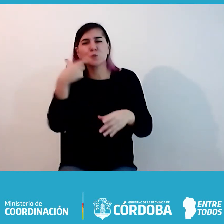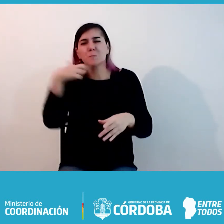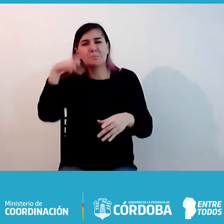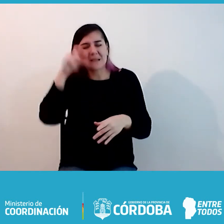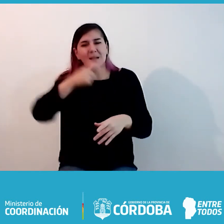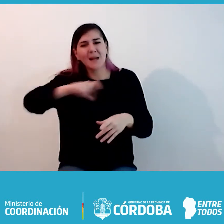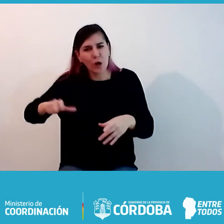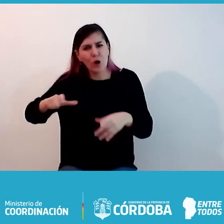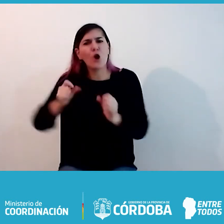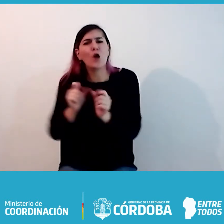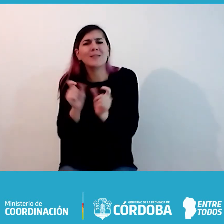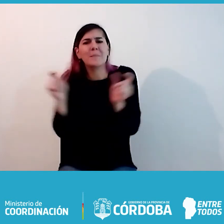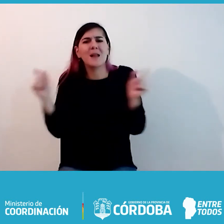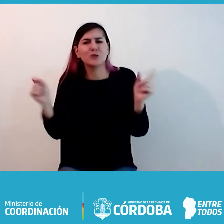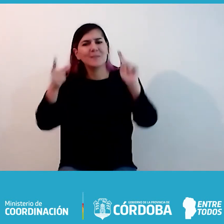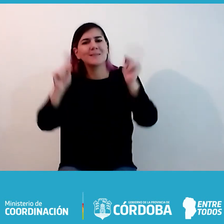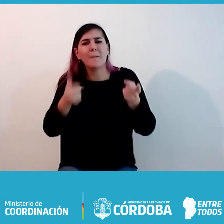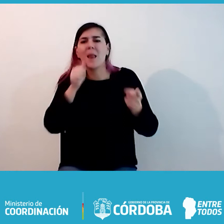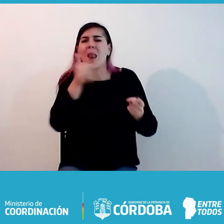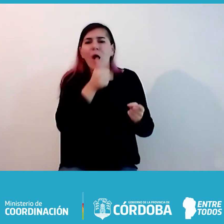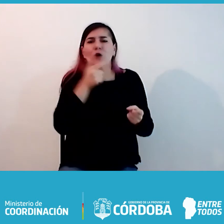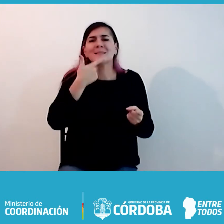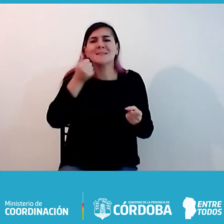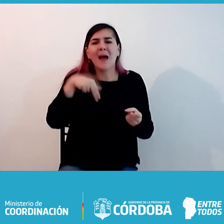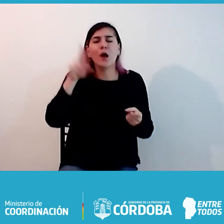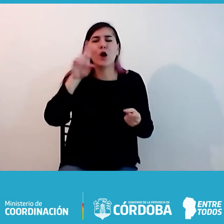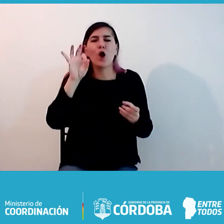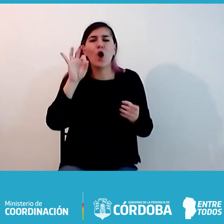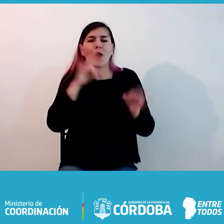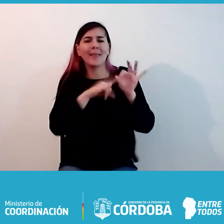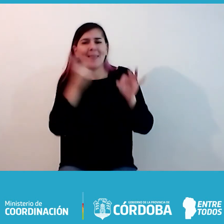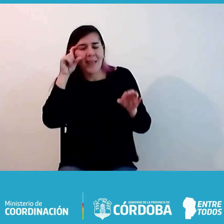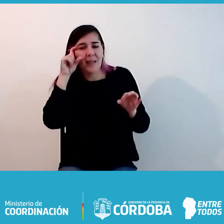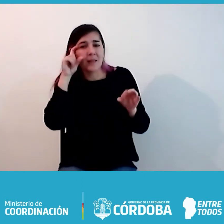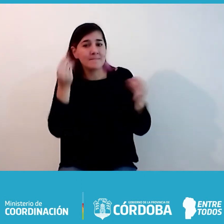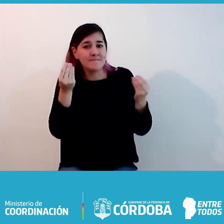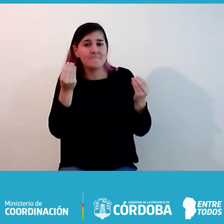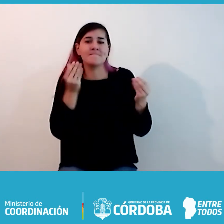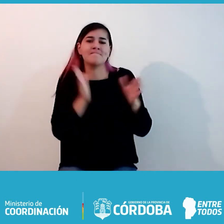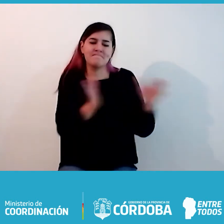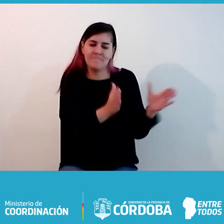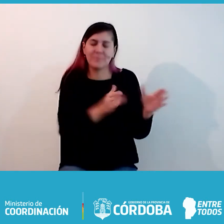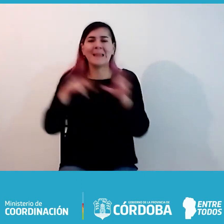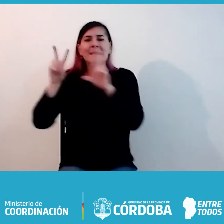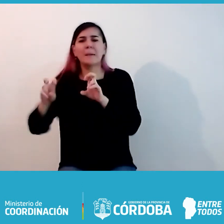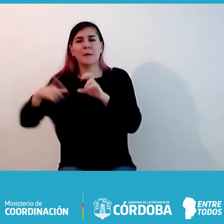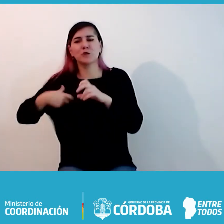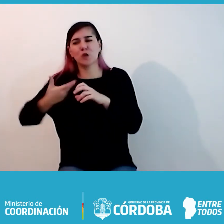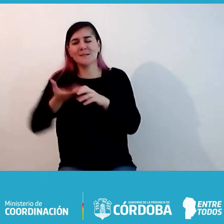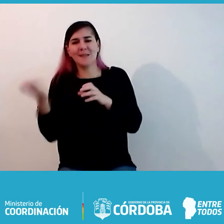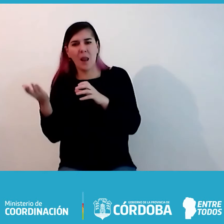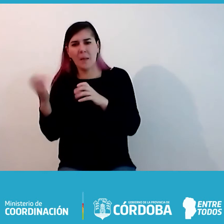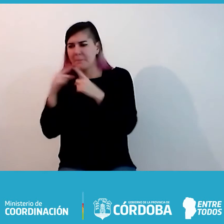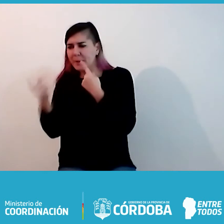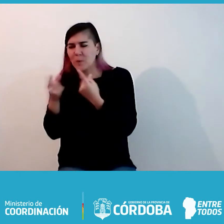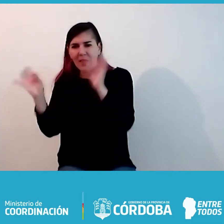contaminación contamina también el lago San Roque. Respecto al aspecto social que afecta a esta obra, porque no se consultó a la población afectada.